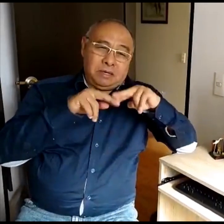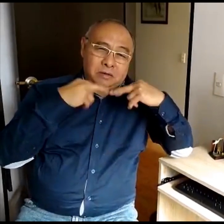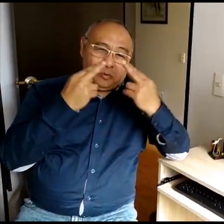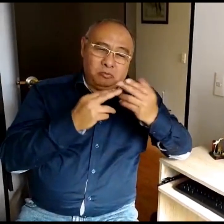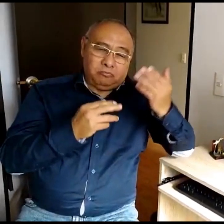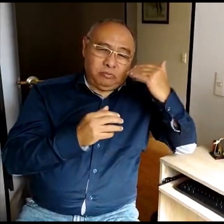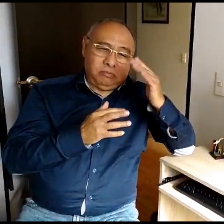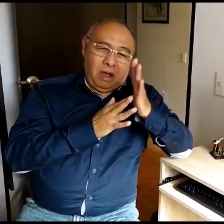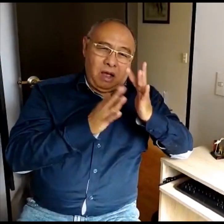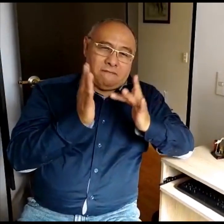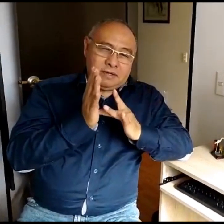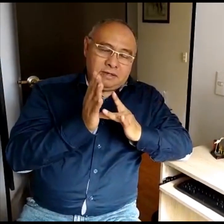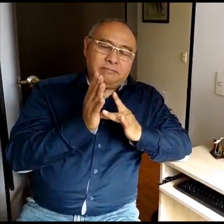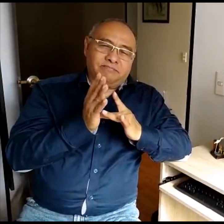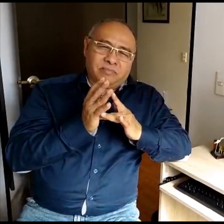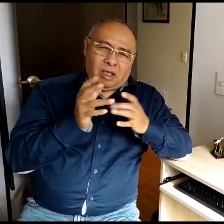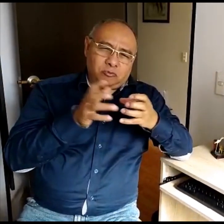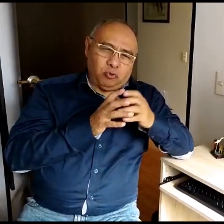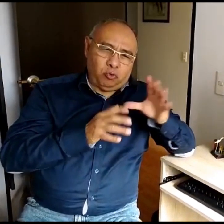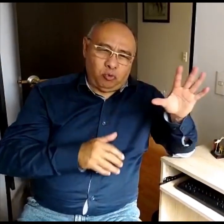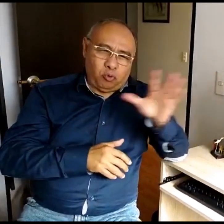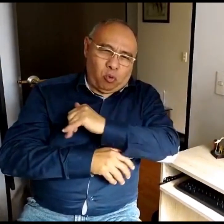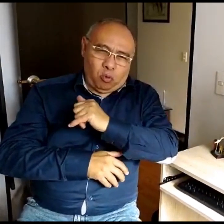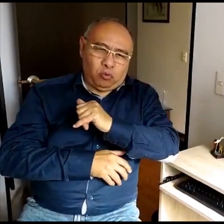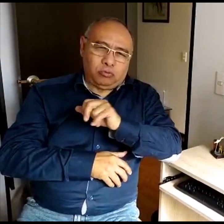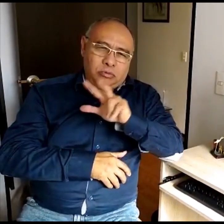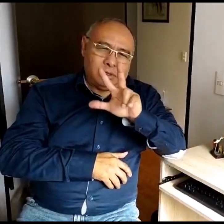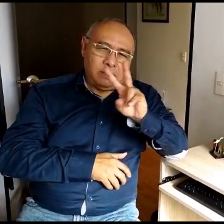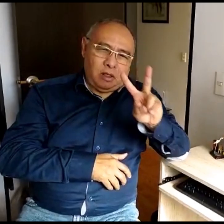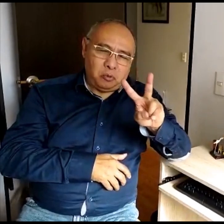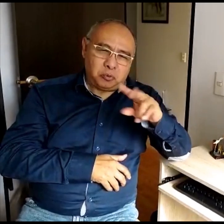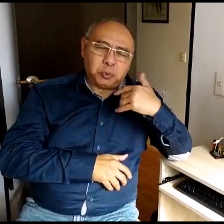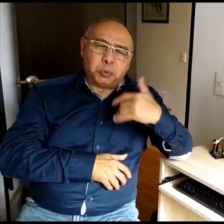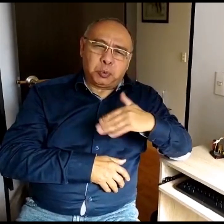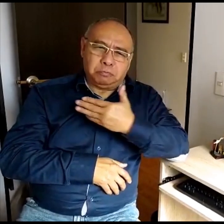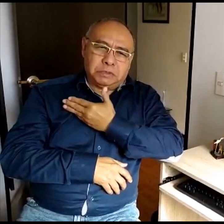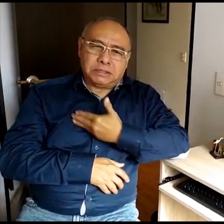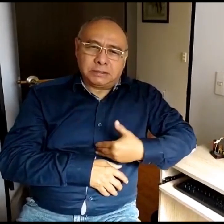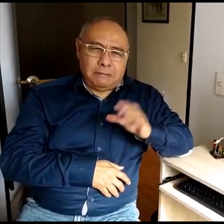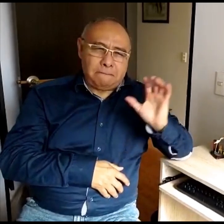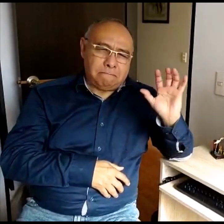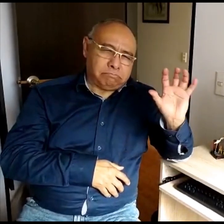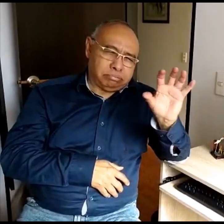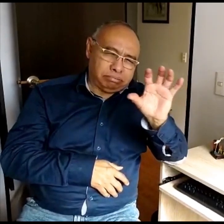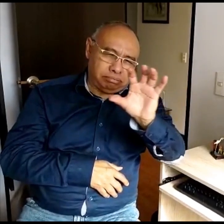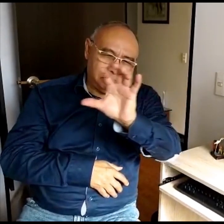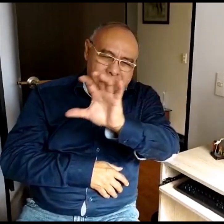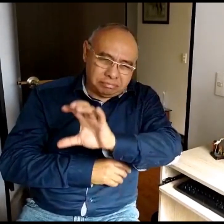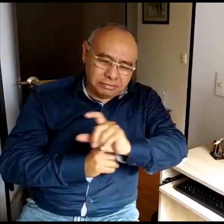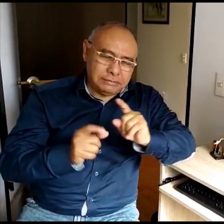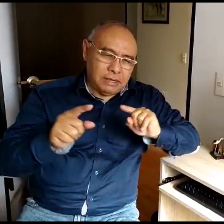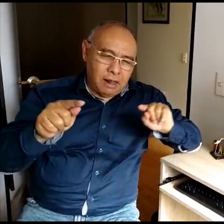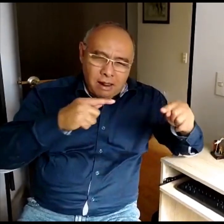La primera reunión fue en abril con los presidentes de las 32 asociaciones, en la cual cada asociación dio información sobre la comunidad